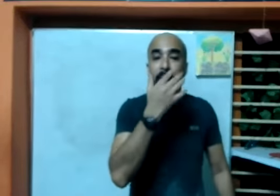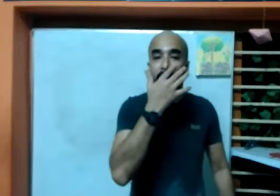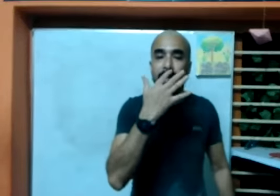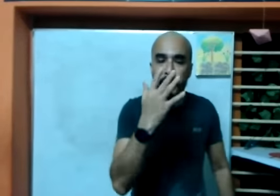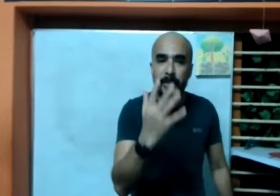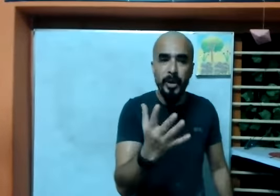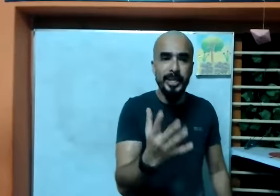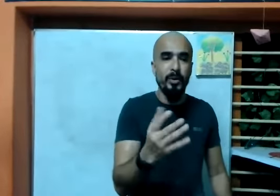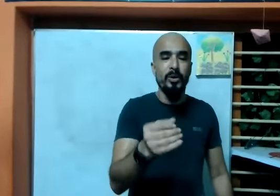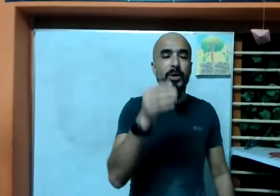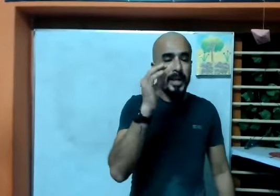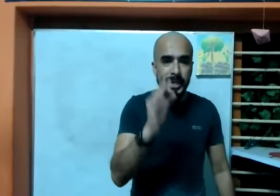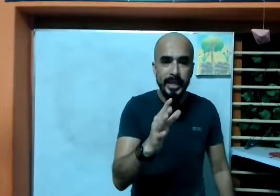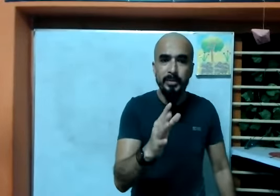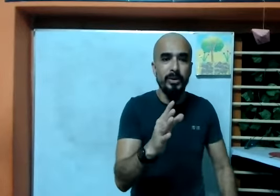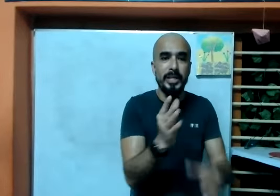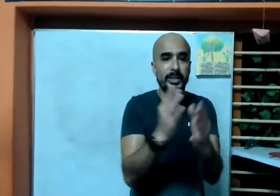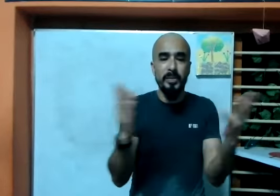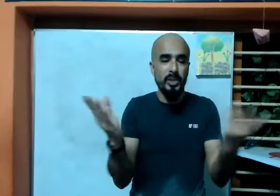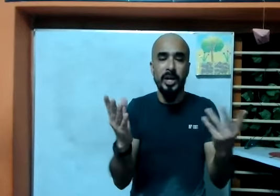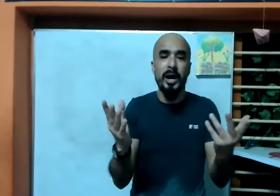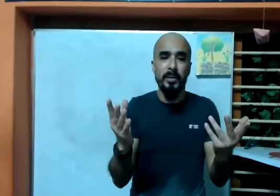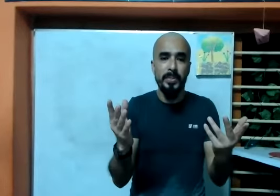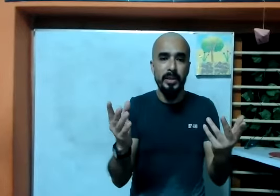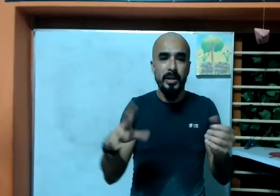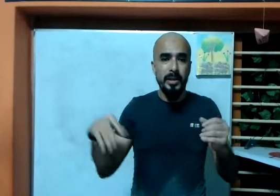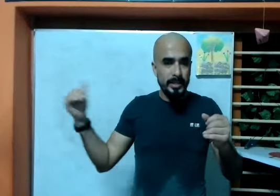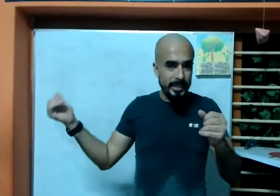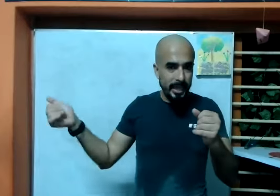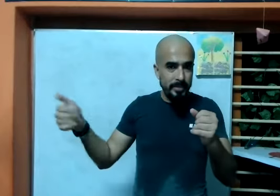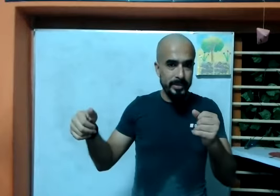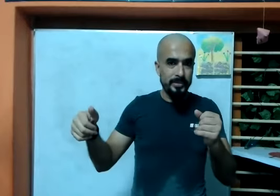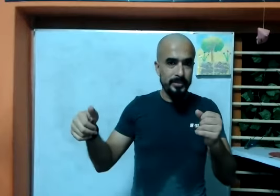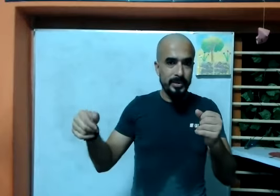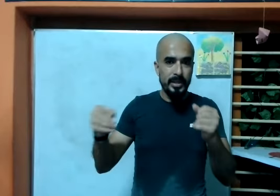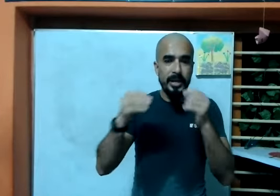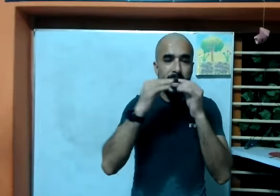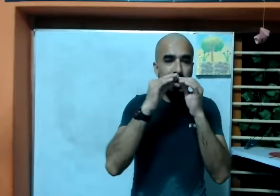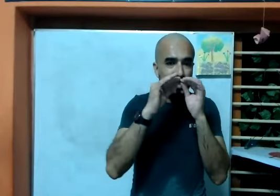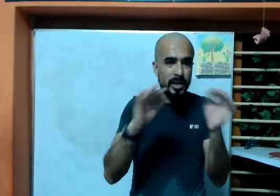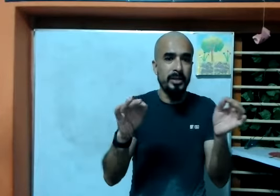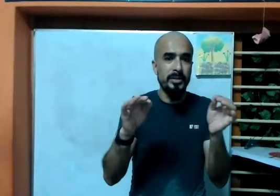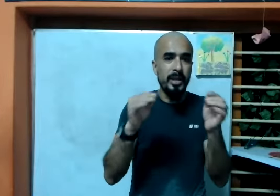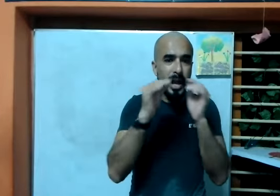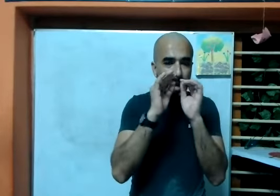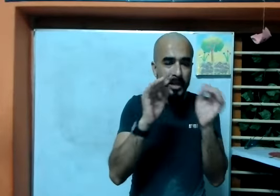আর গ্রামার বই কি বললো না কে কি বললো সেটা আসলে বিষয় না শি কেম ইন এন্ড